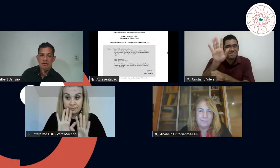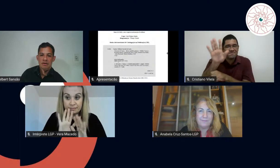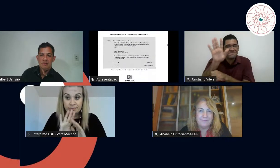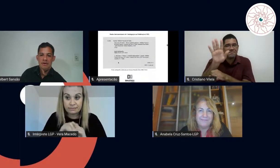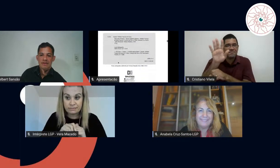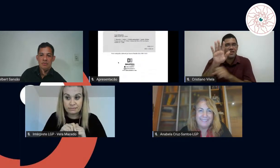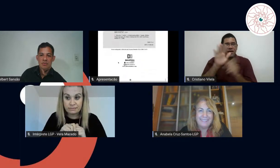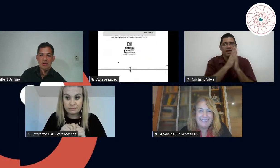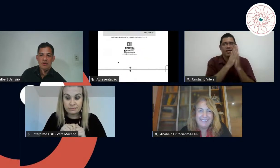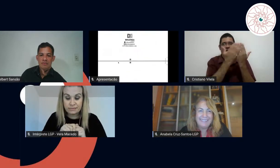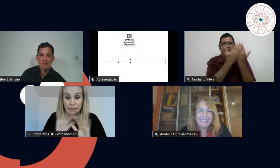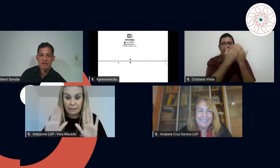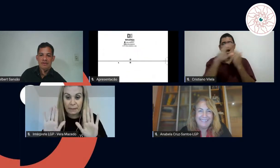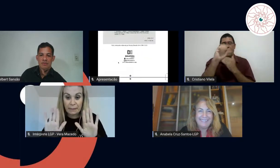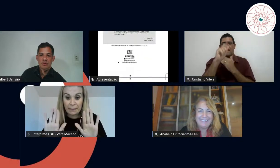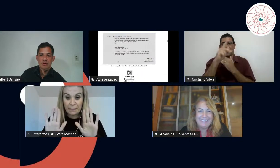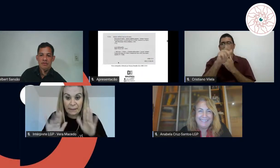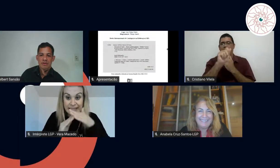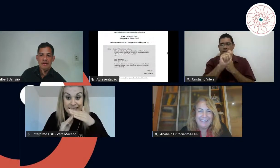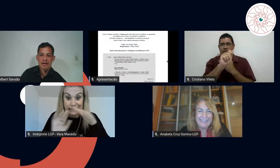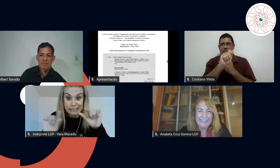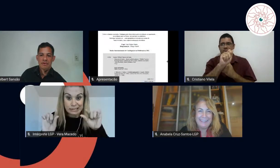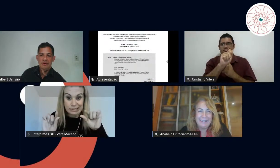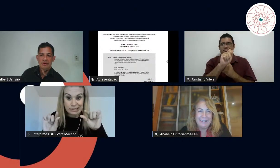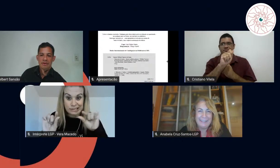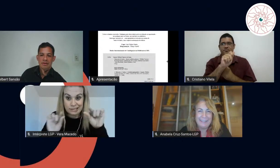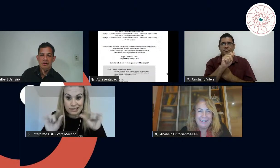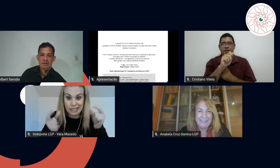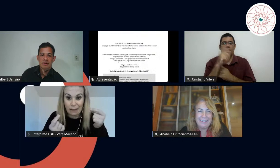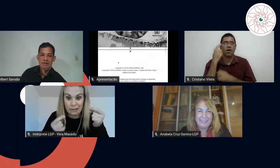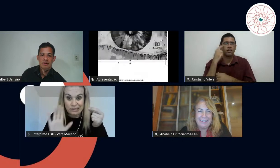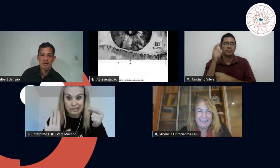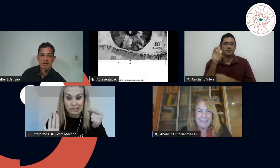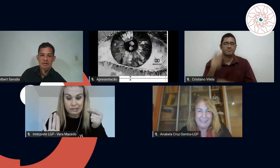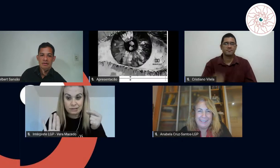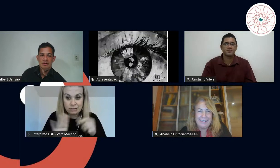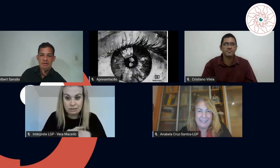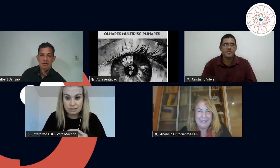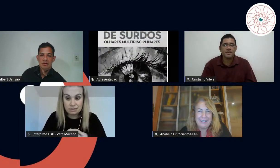passar para só um pouquinho. Esa só um pouquinho na capa.